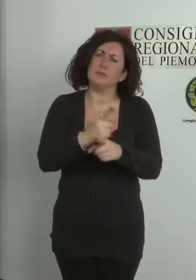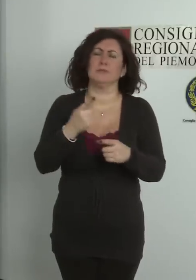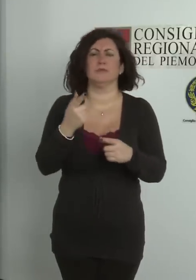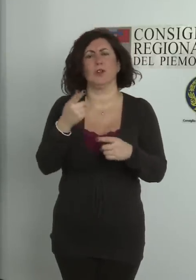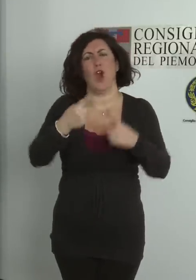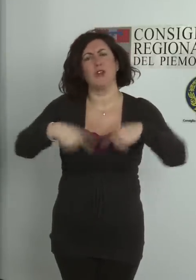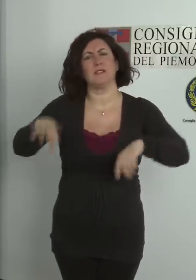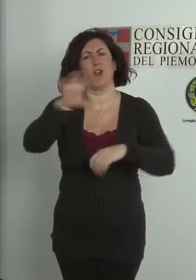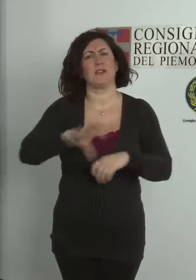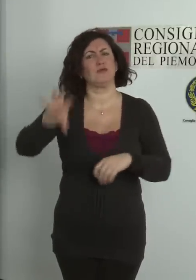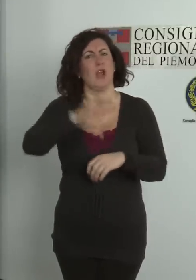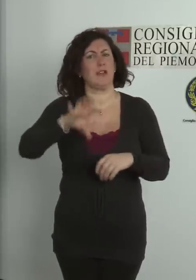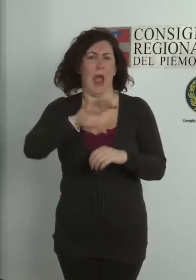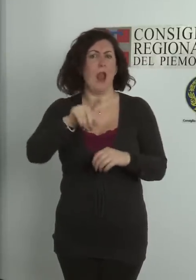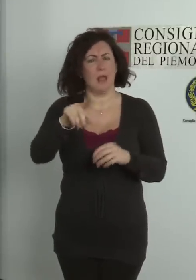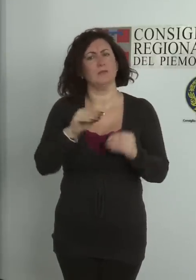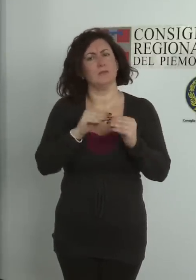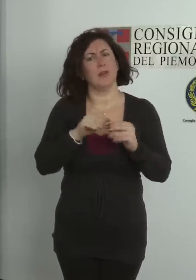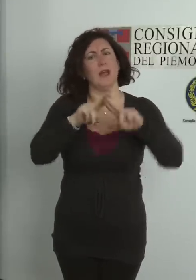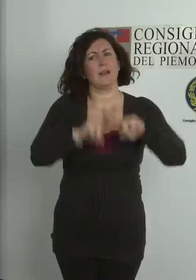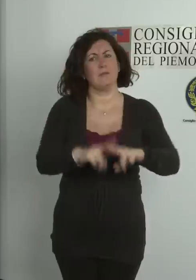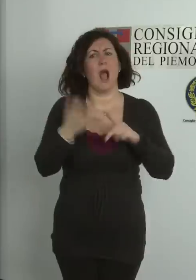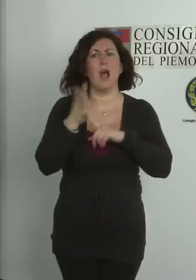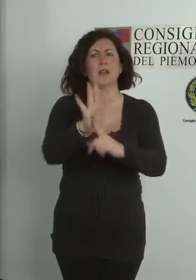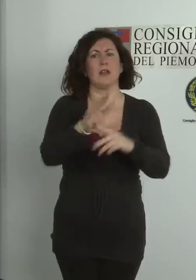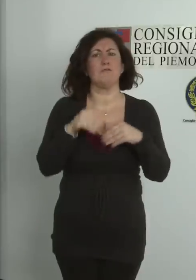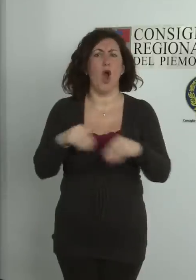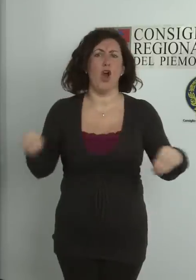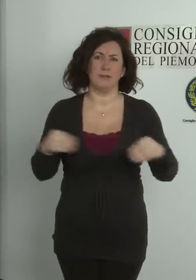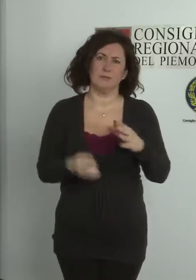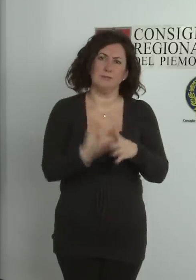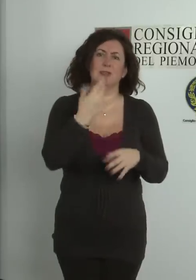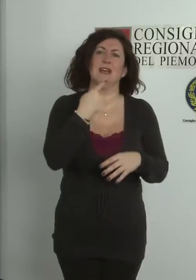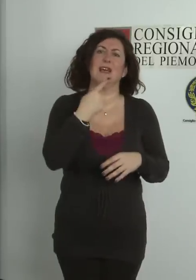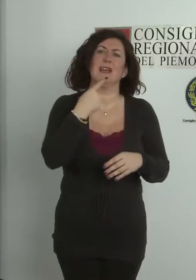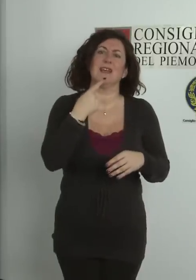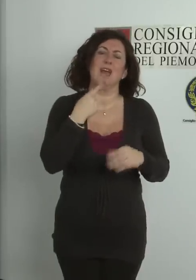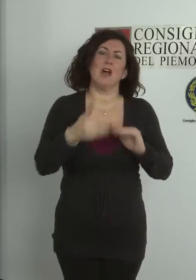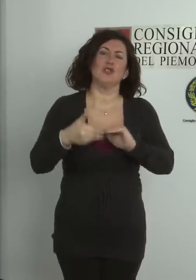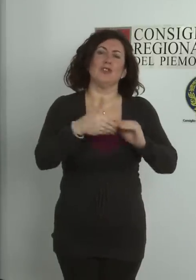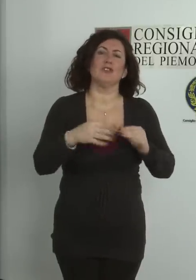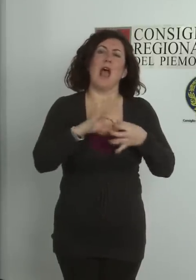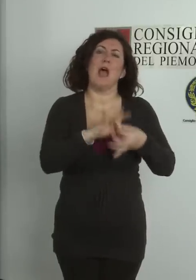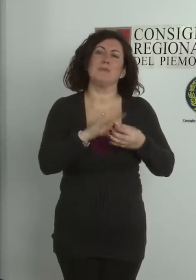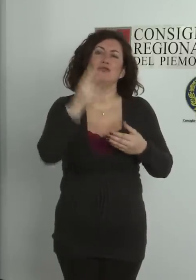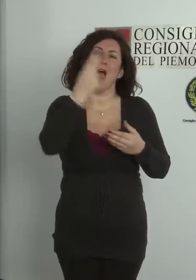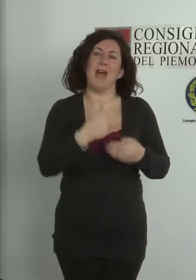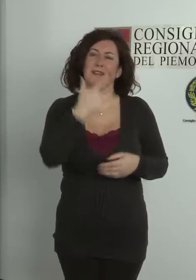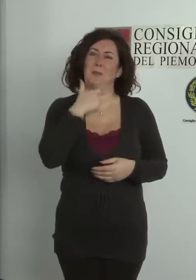aspetti del piemonte realizzata dall'associazione amici dell'arte di pienezza all'inaugurazione il 17 dicembre il